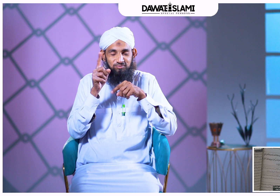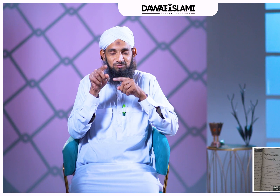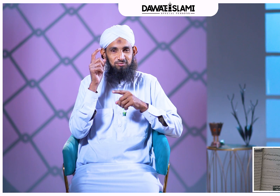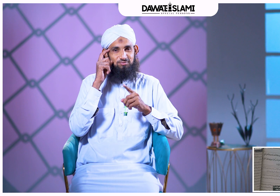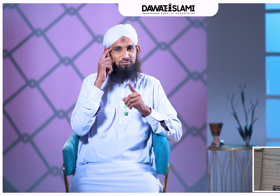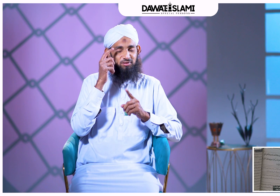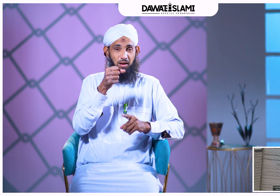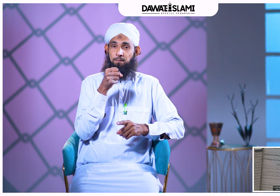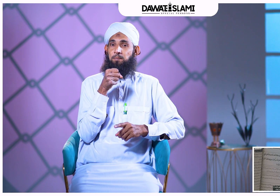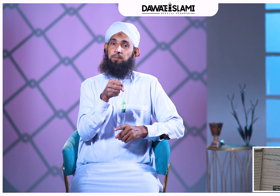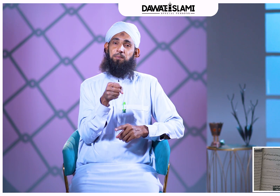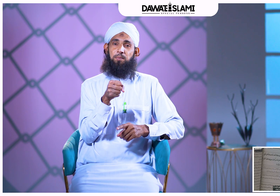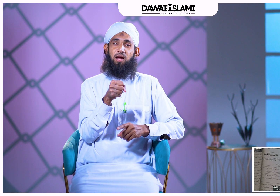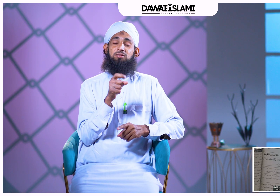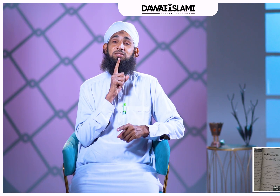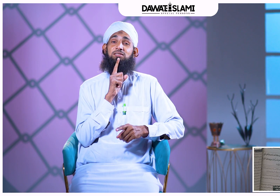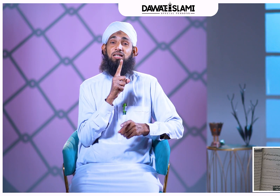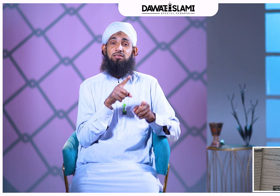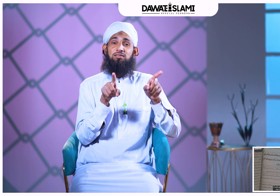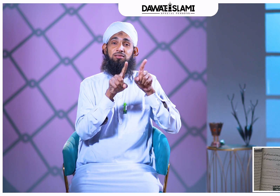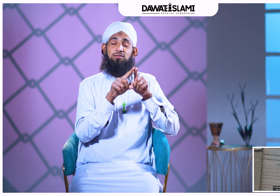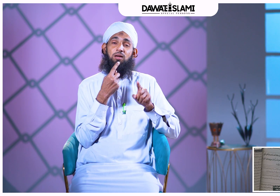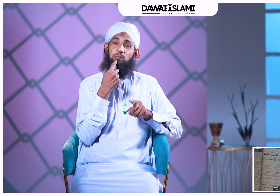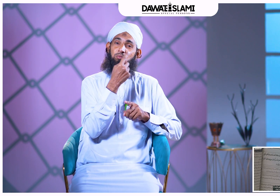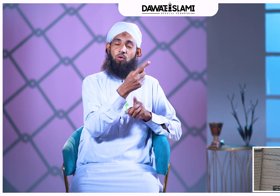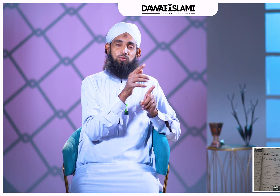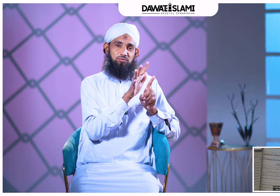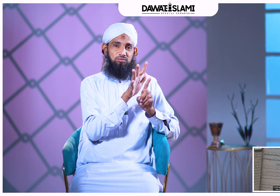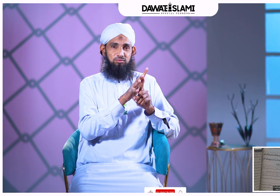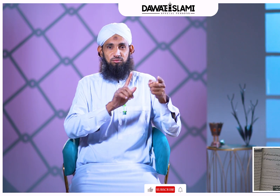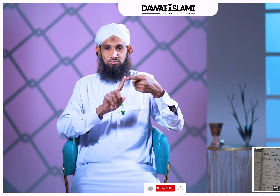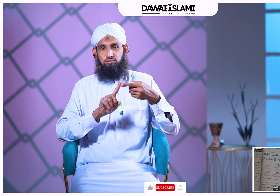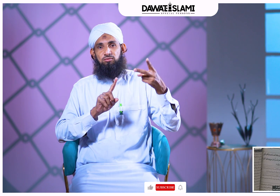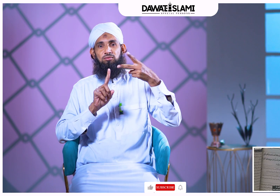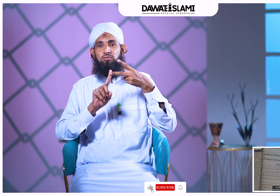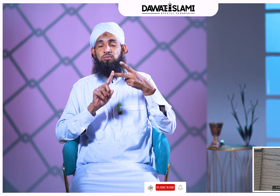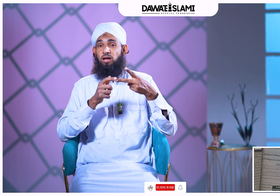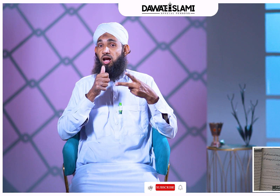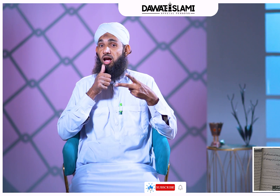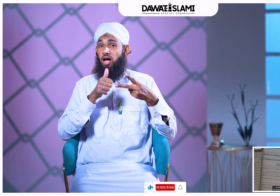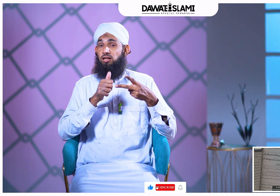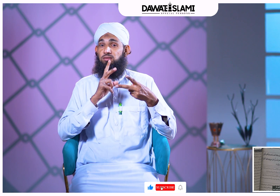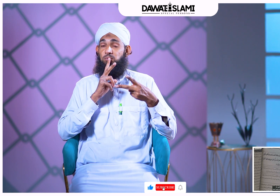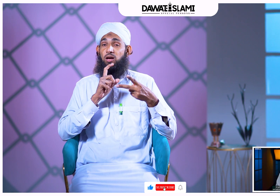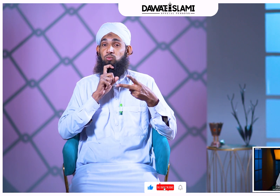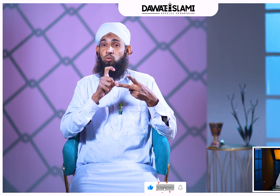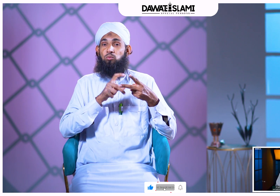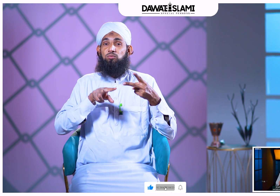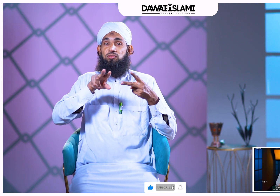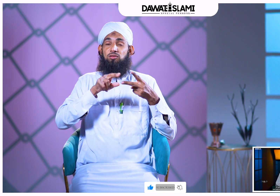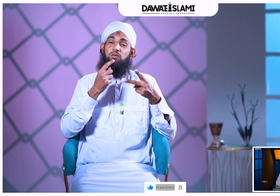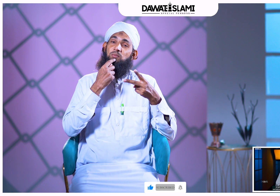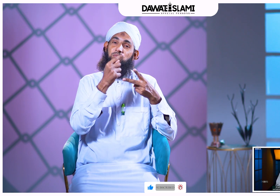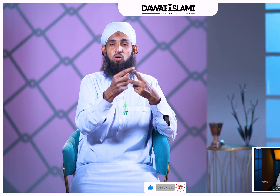اس سے وہ مضبوط دلیل مراد ہے جو حق کو واضح اور شبہات کو زائل کر دے۔ نمبر 2، اچھی نصیحت کے ساتھ۔ اس سے